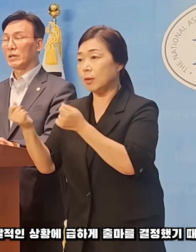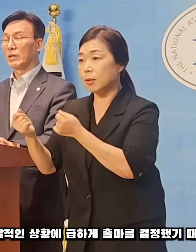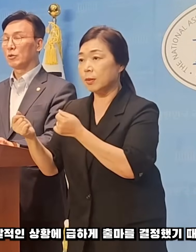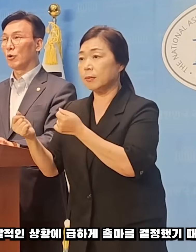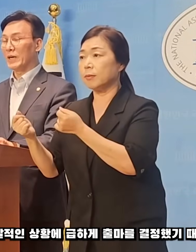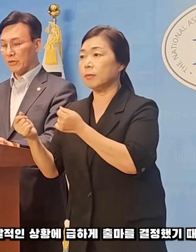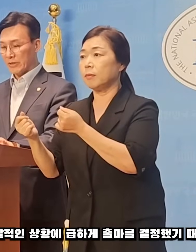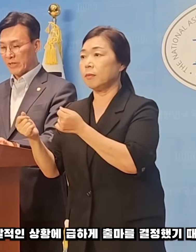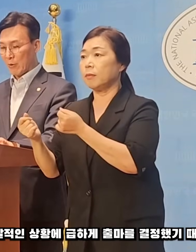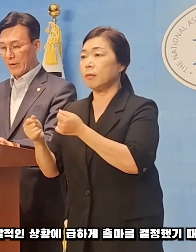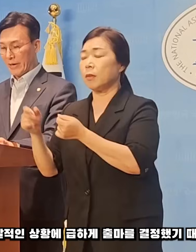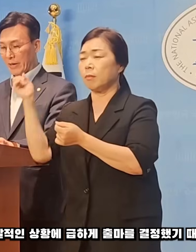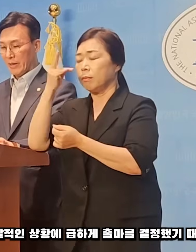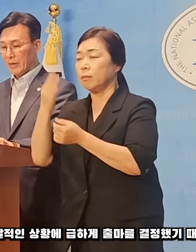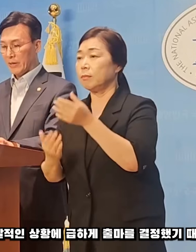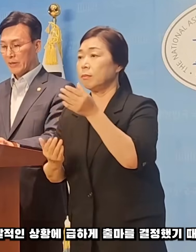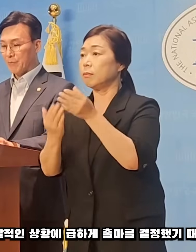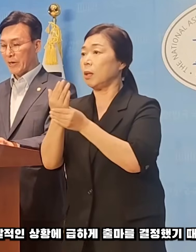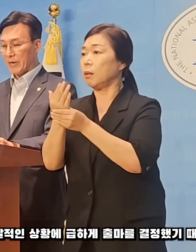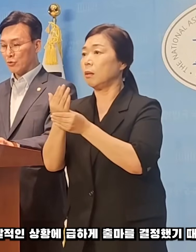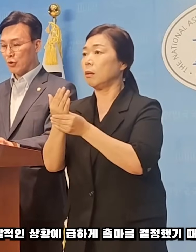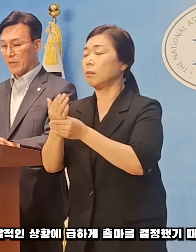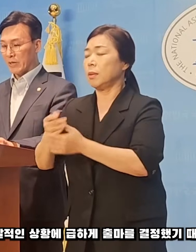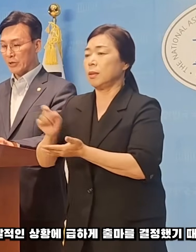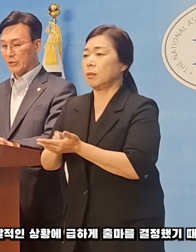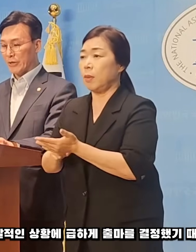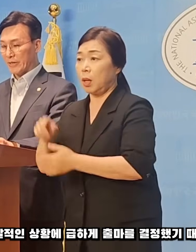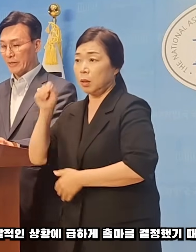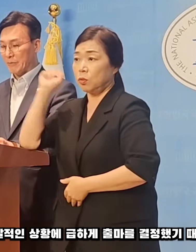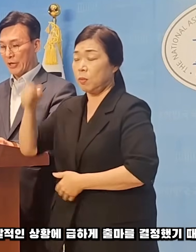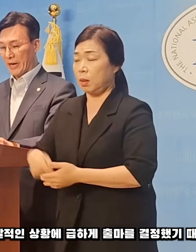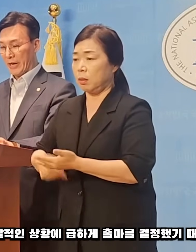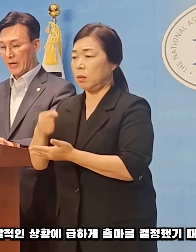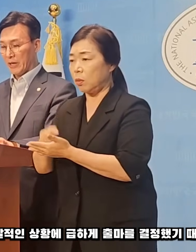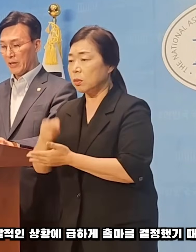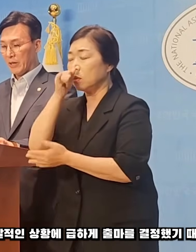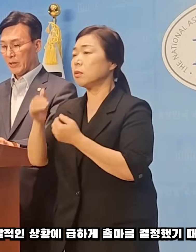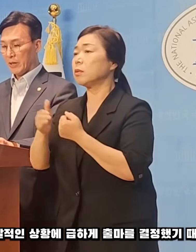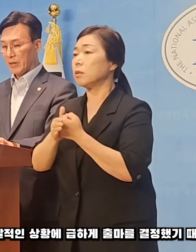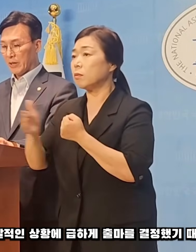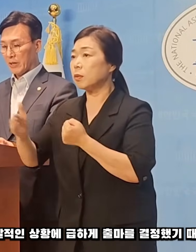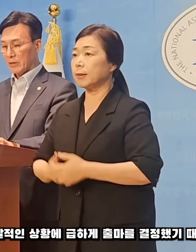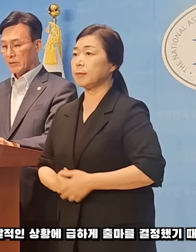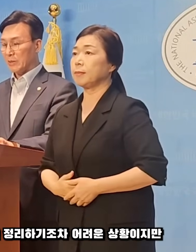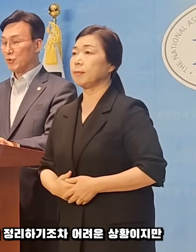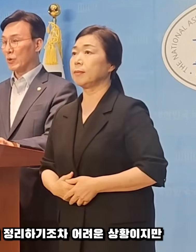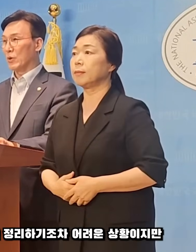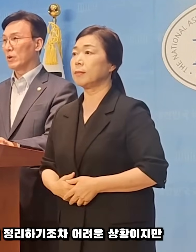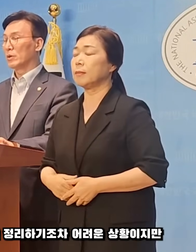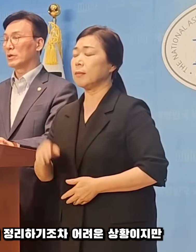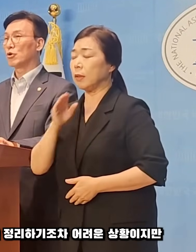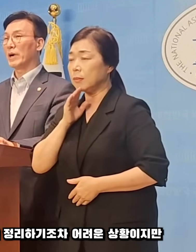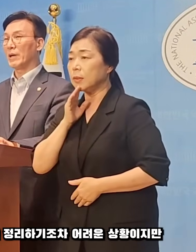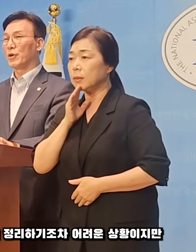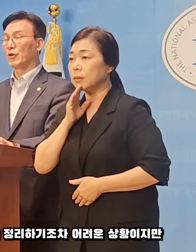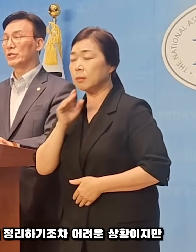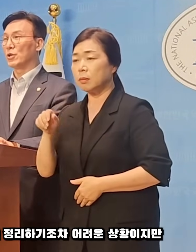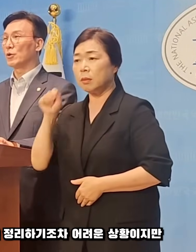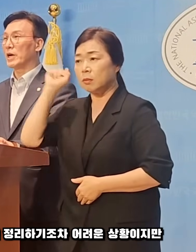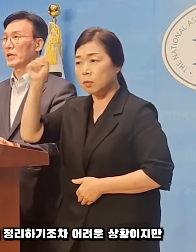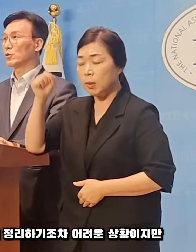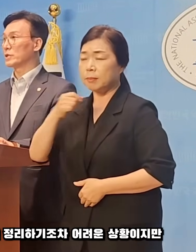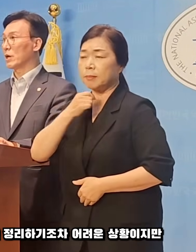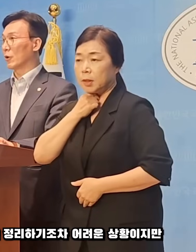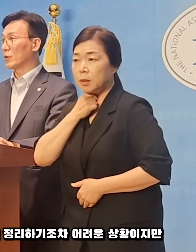비상하게 돌발적인 상황에 급하게 출마를 결정했기 때문에 참으로 출마의